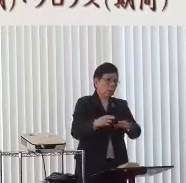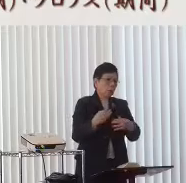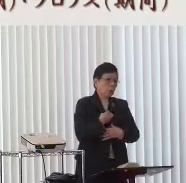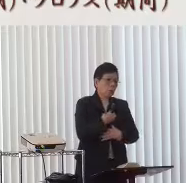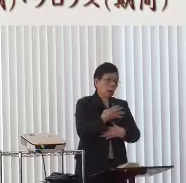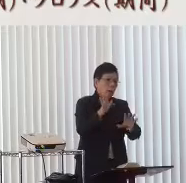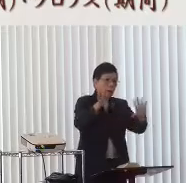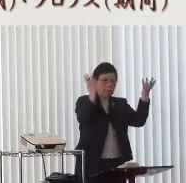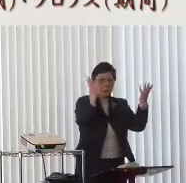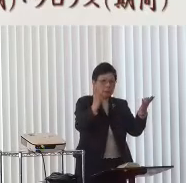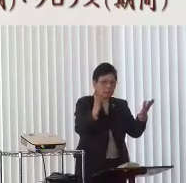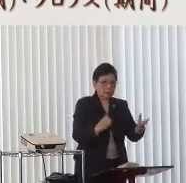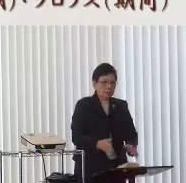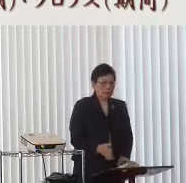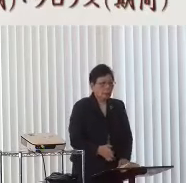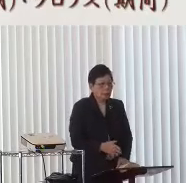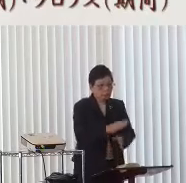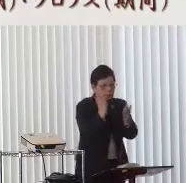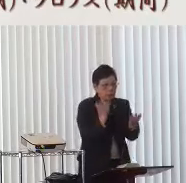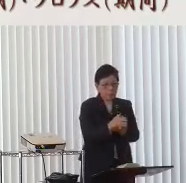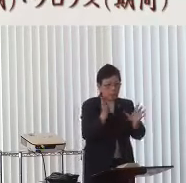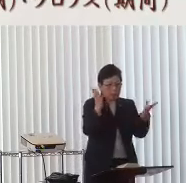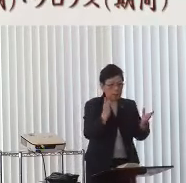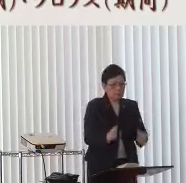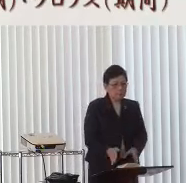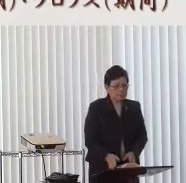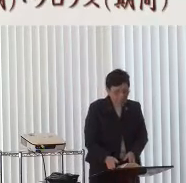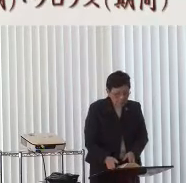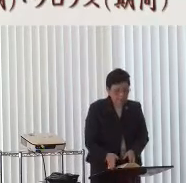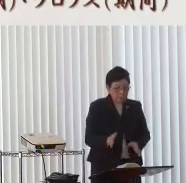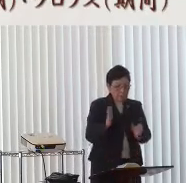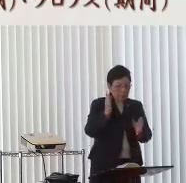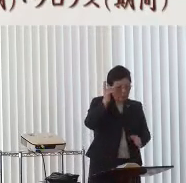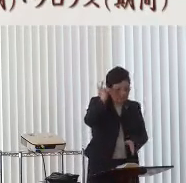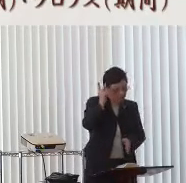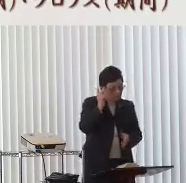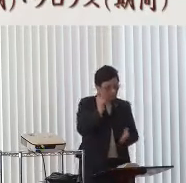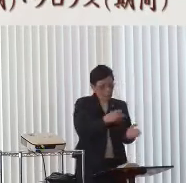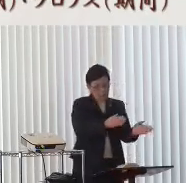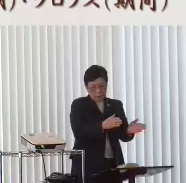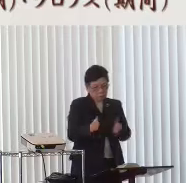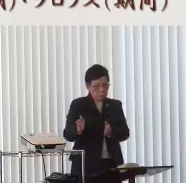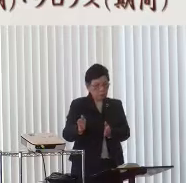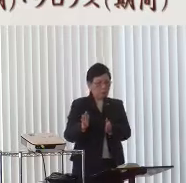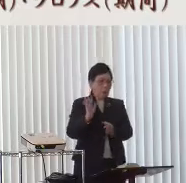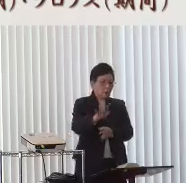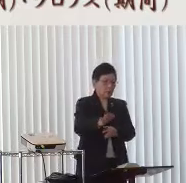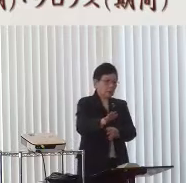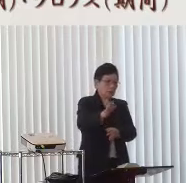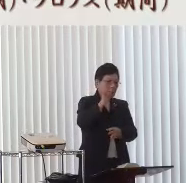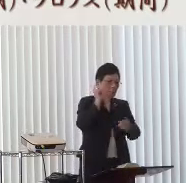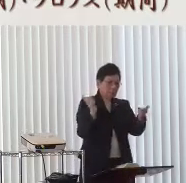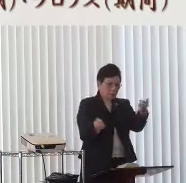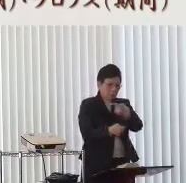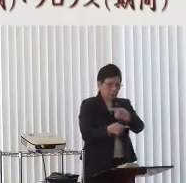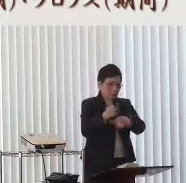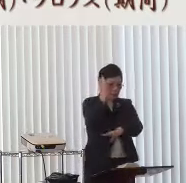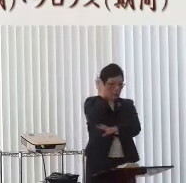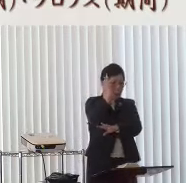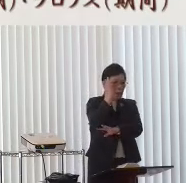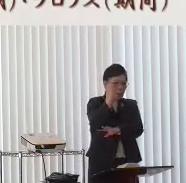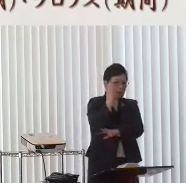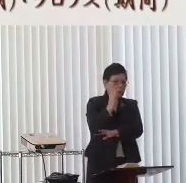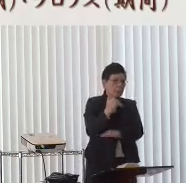を有意義に過ごしていく秘訣なんですよという話を元旦にいたしました。はい、